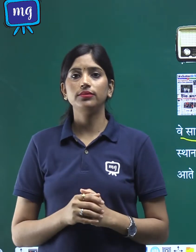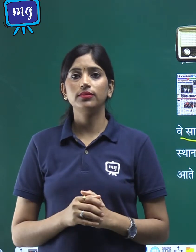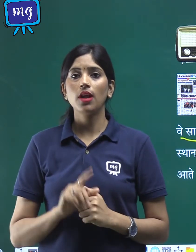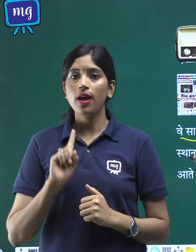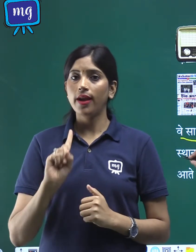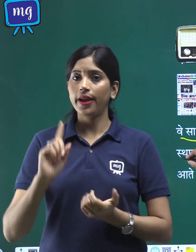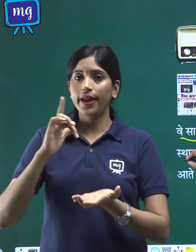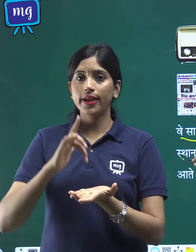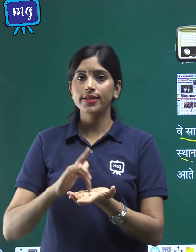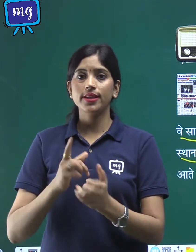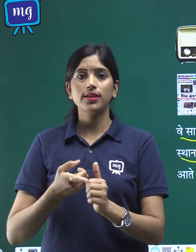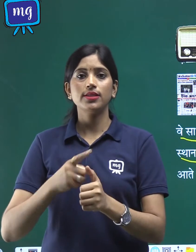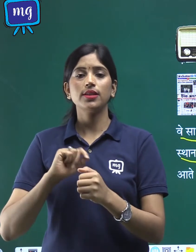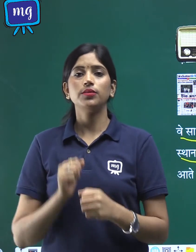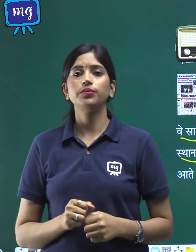एक स्थान से